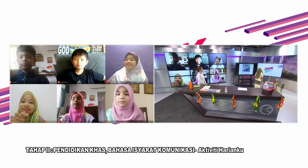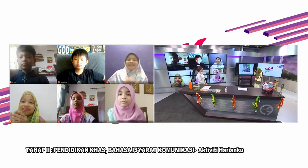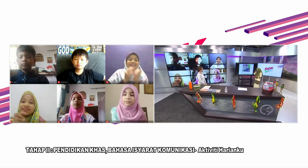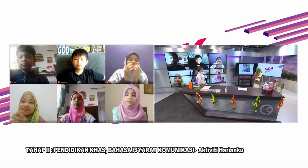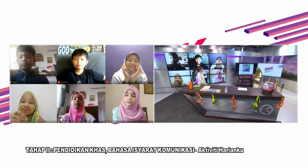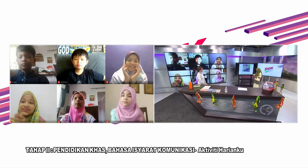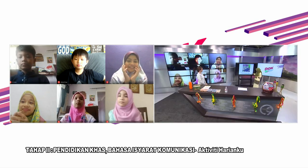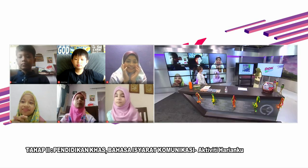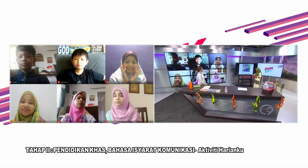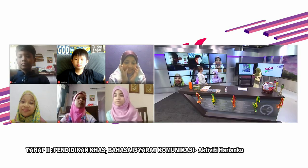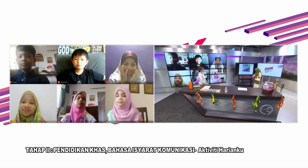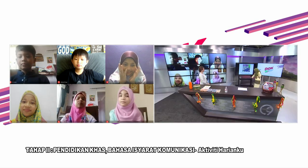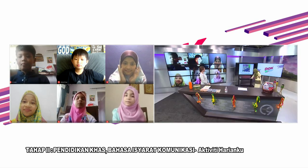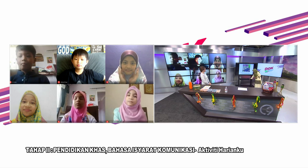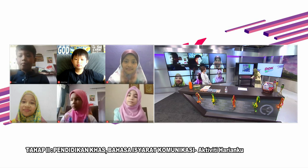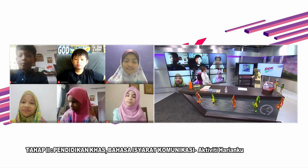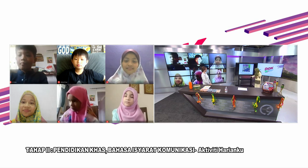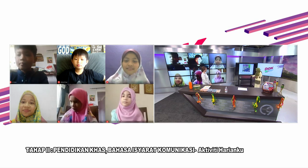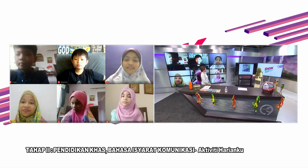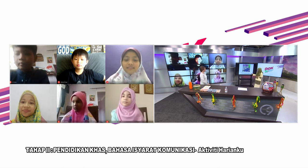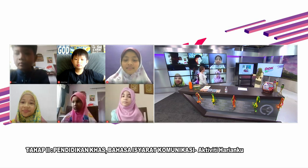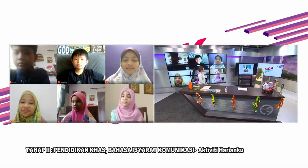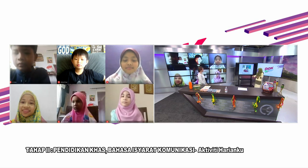Ellie. Pandai Kak Ellie. Okey. Seterusnya.